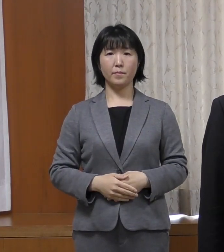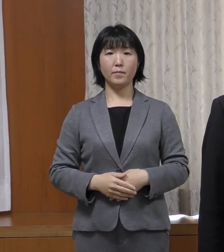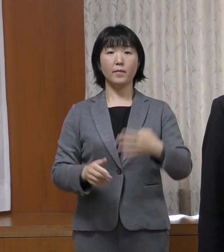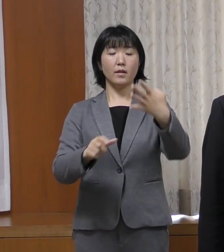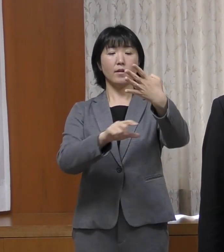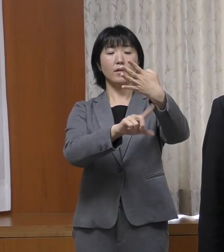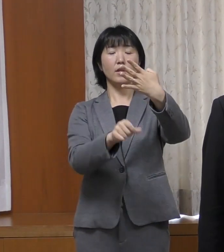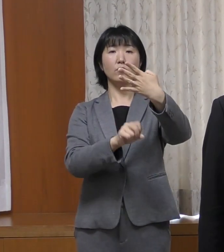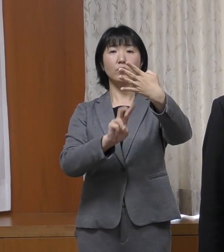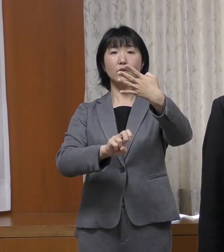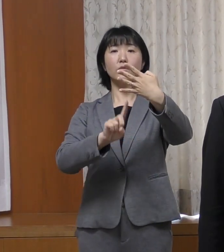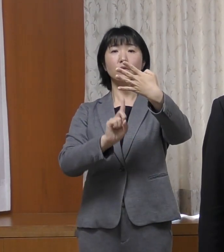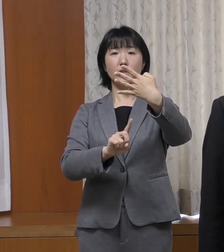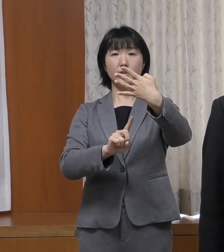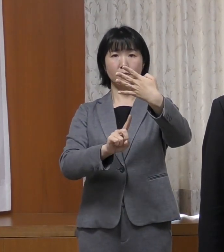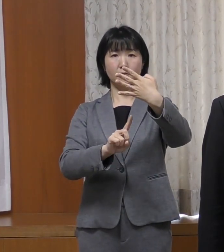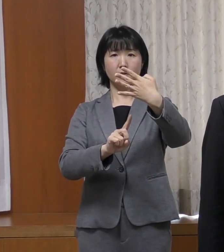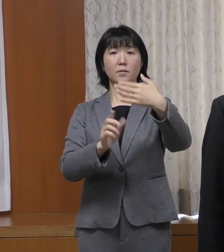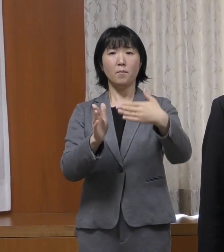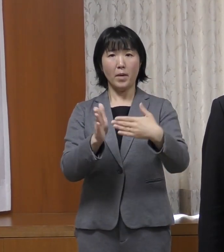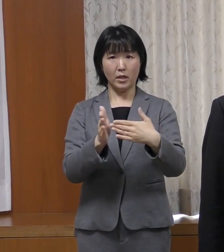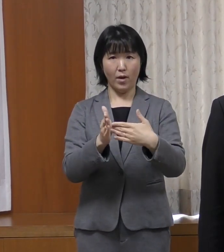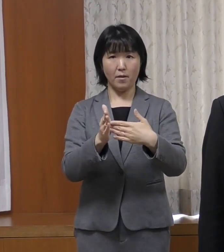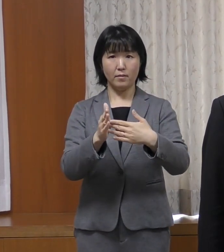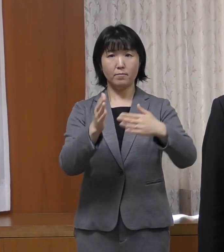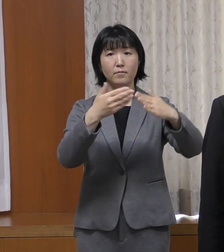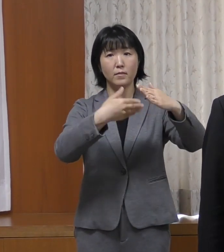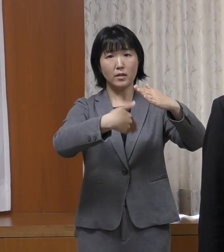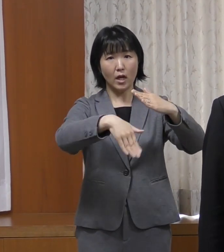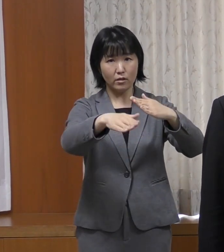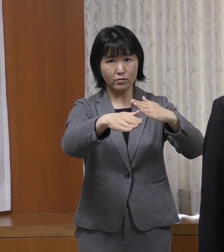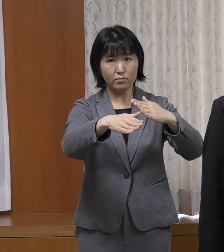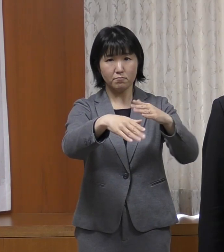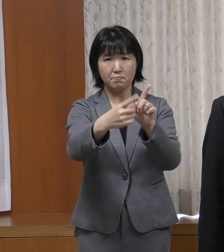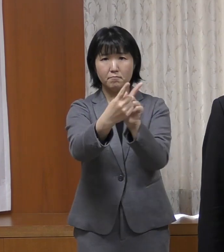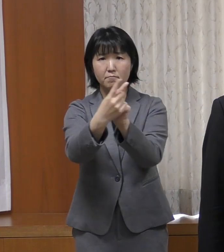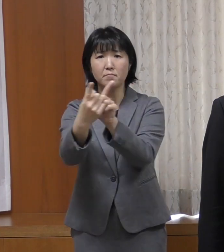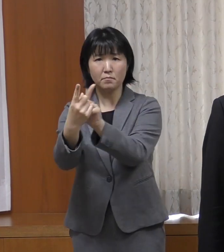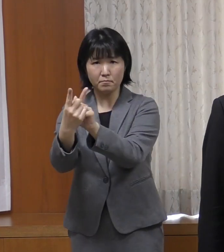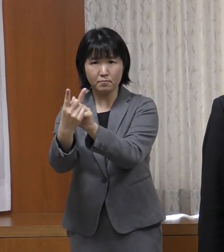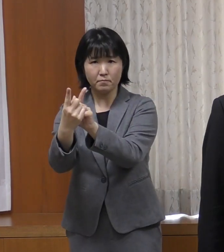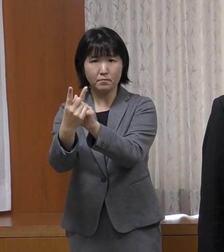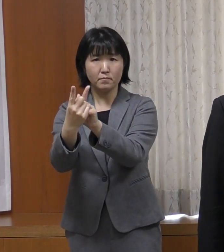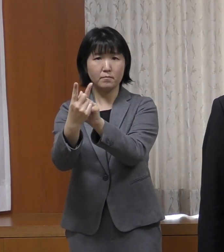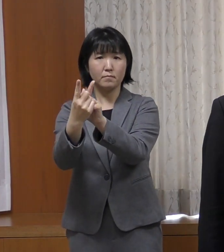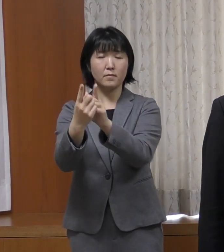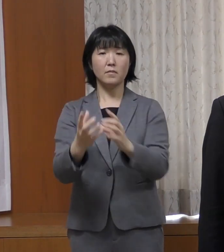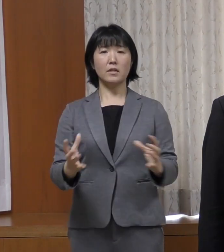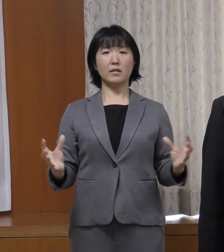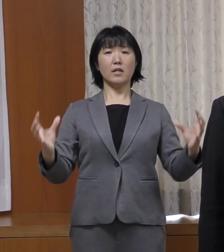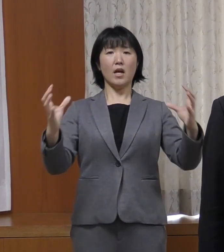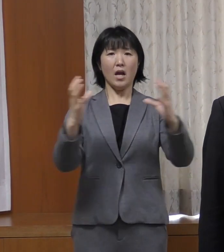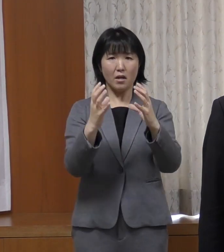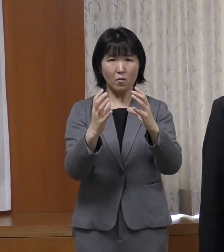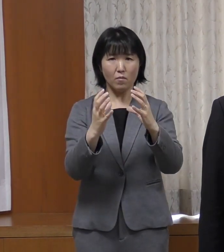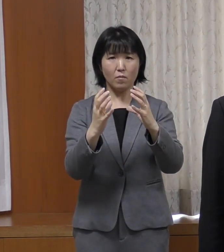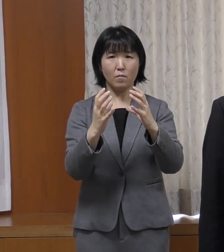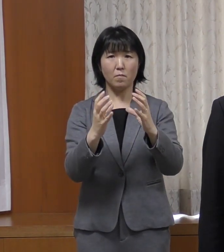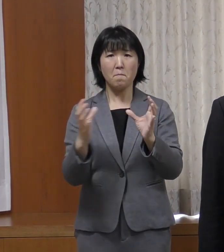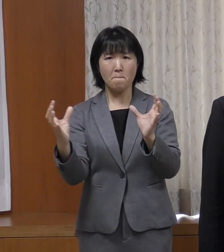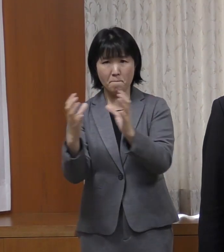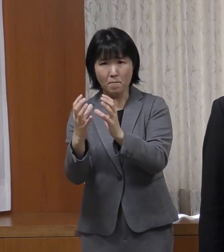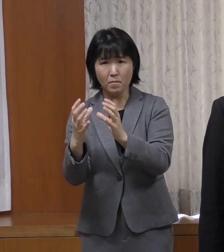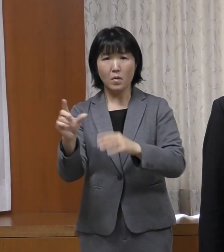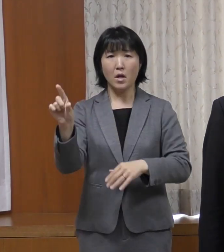4月21日までは、外出や人との接触、会合の機会を減らすこと